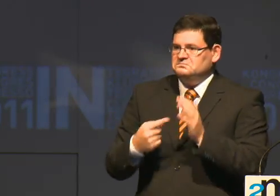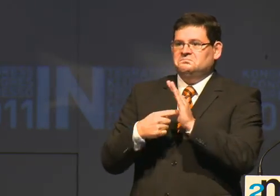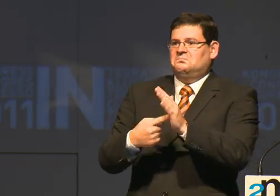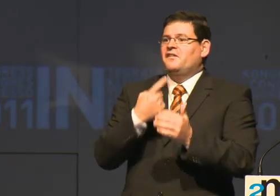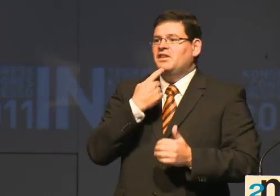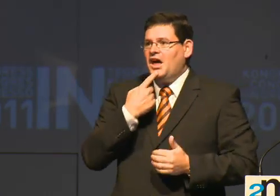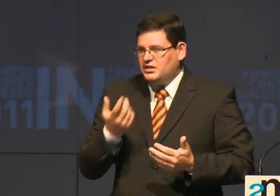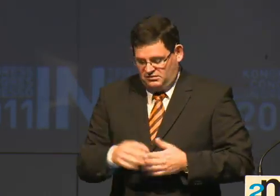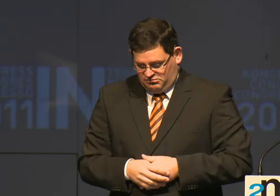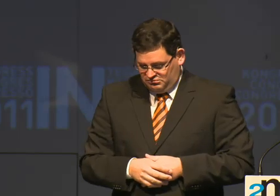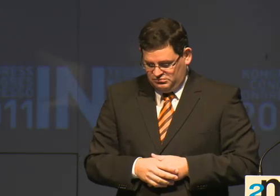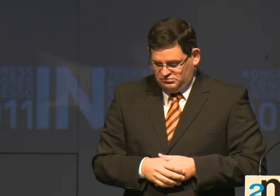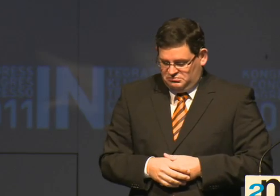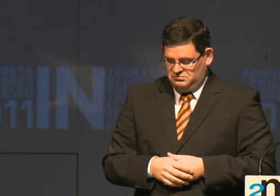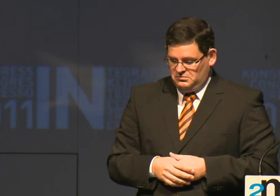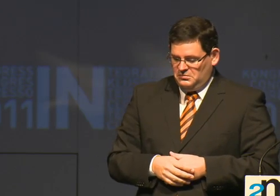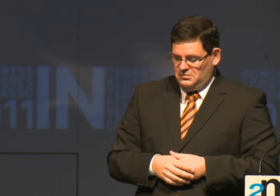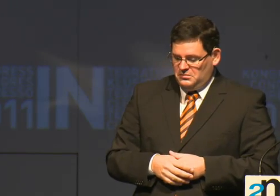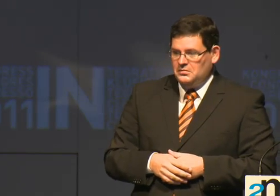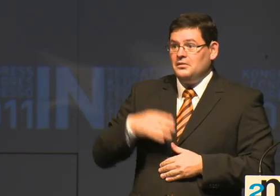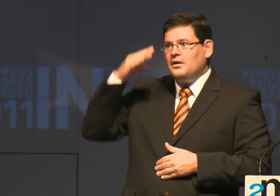pas encore. La Finlande,